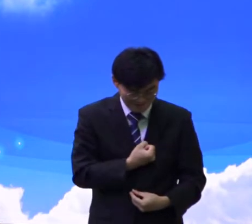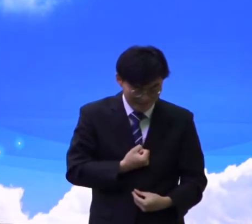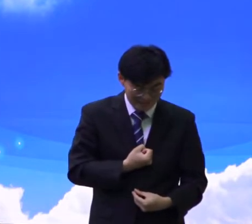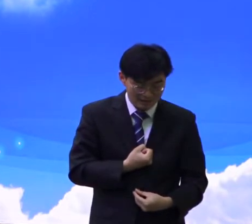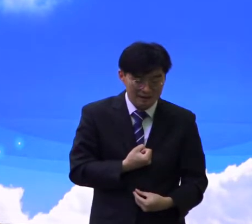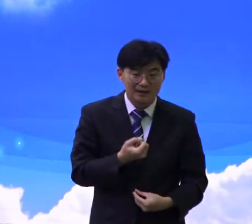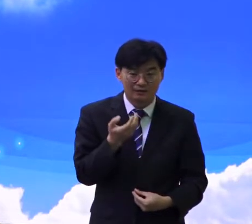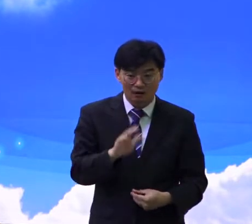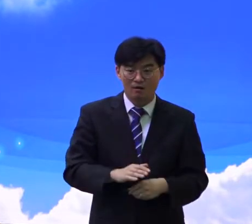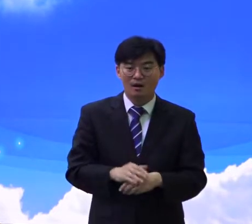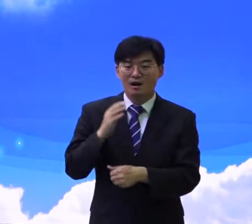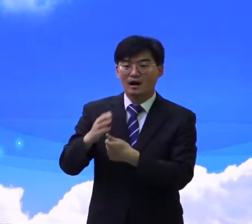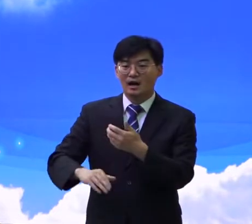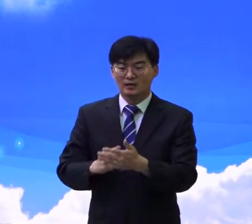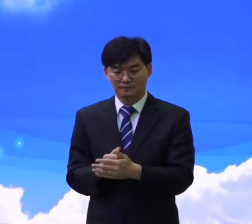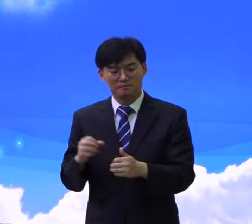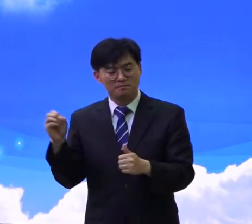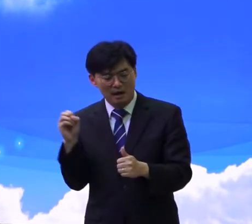겁니다.